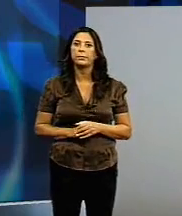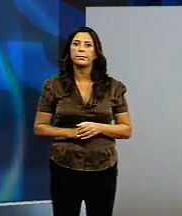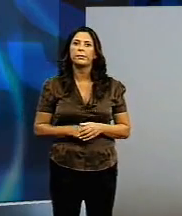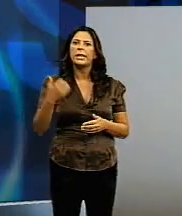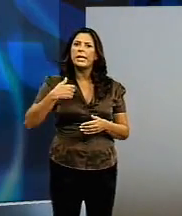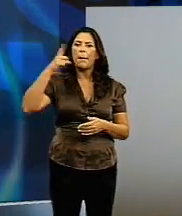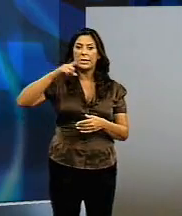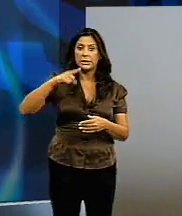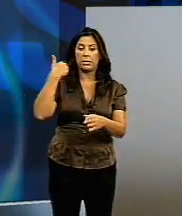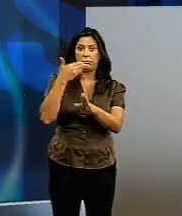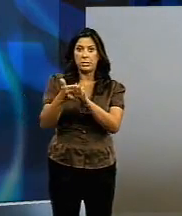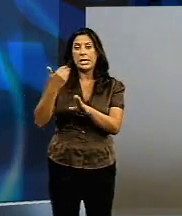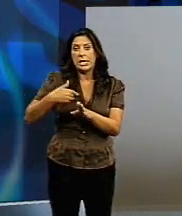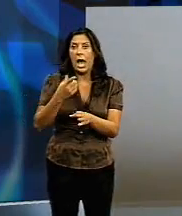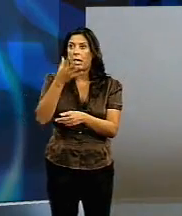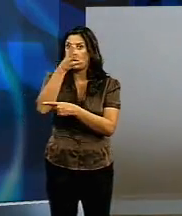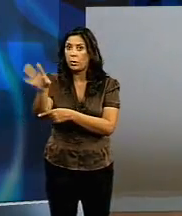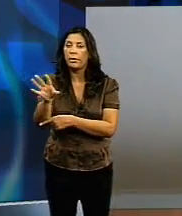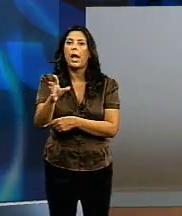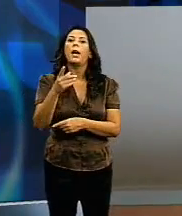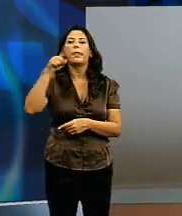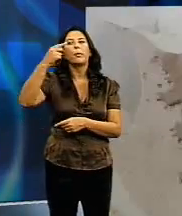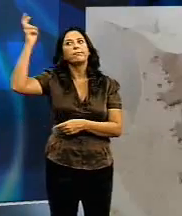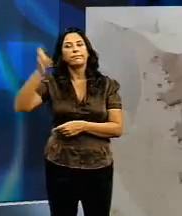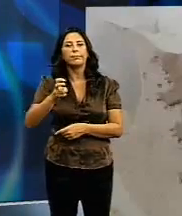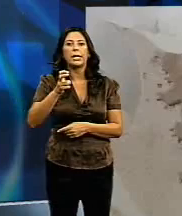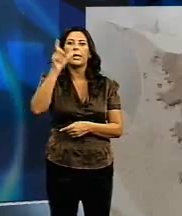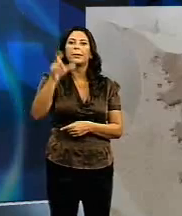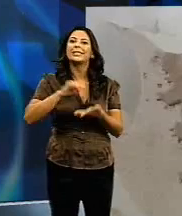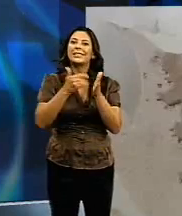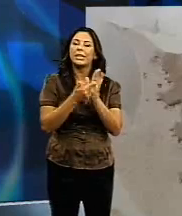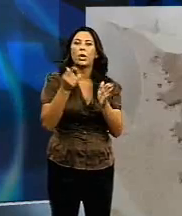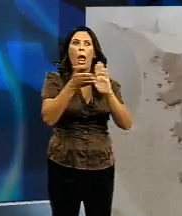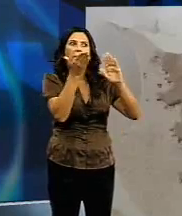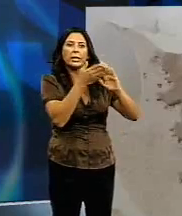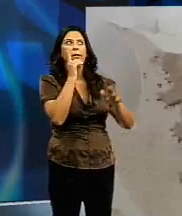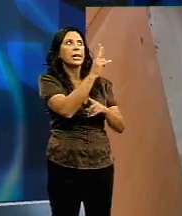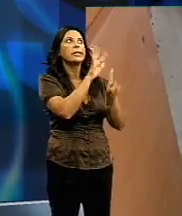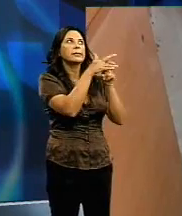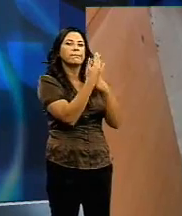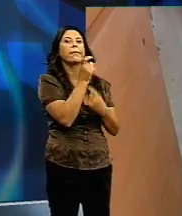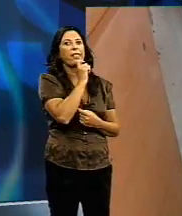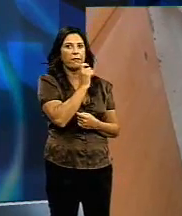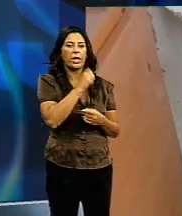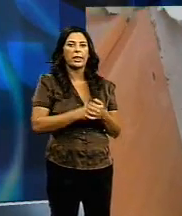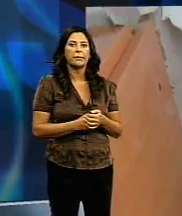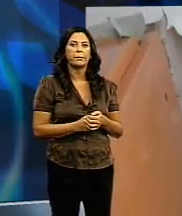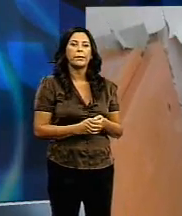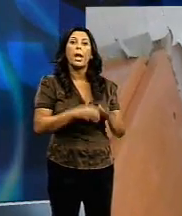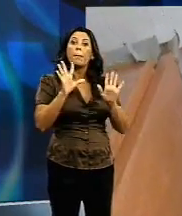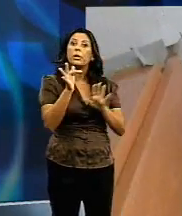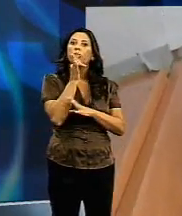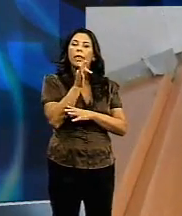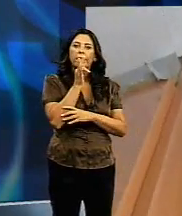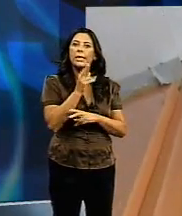Junta, técnicos y albañiles visitaron su casa y comprobaron la difícil situación que Manuela soportaba. Sin embargo, todavía no